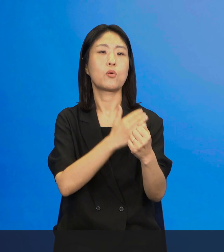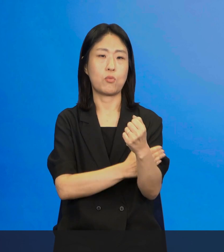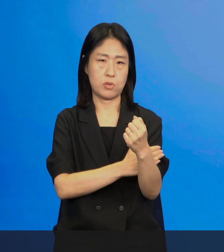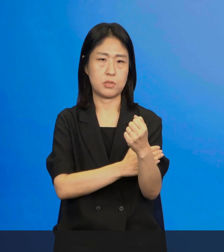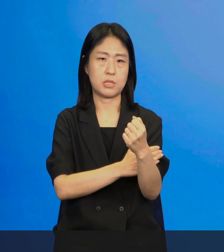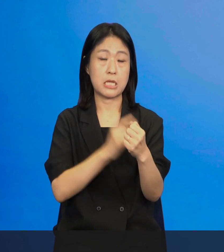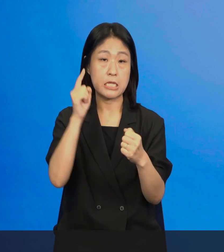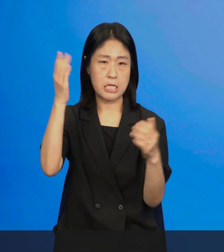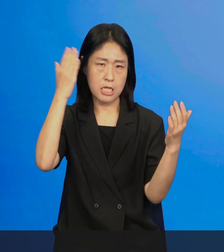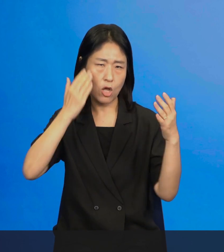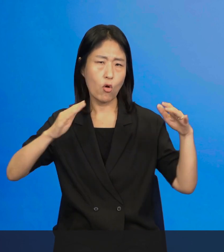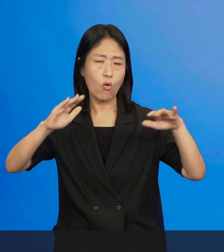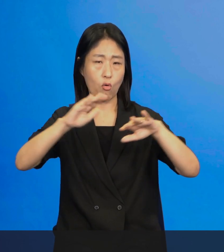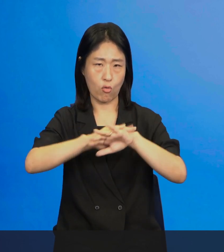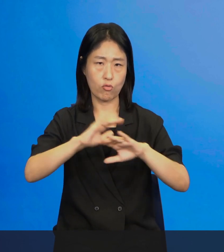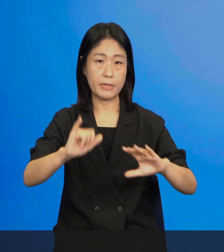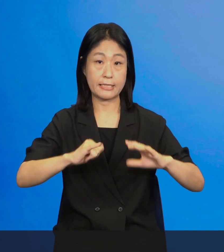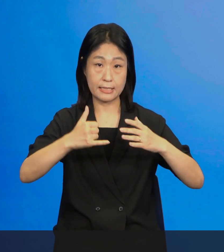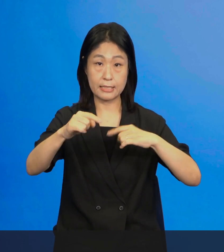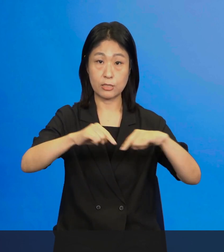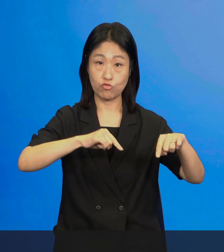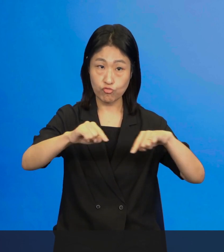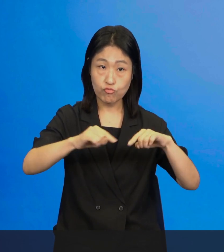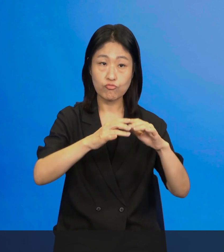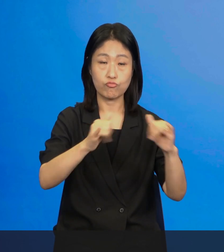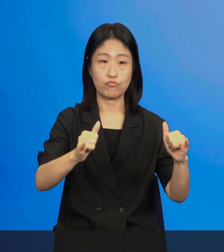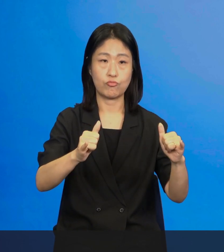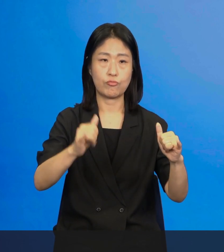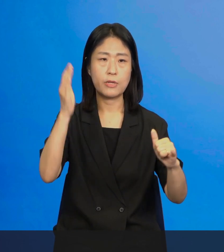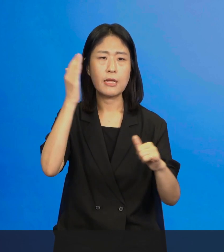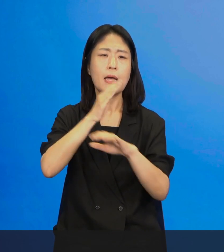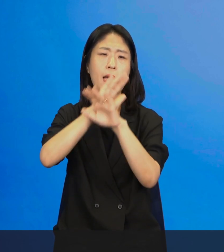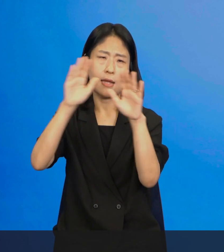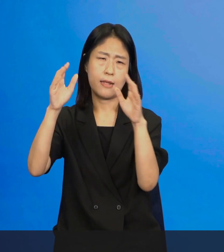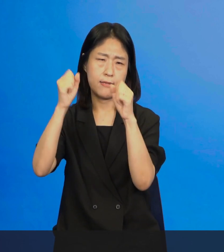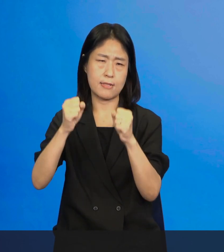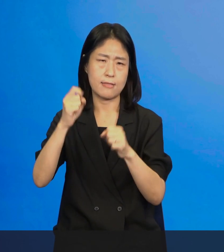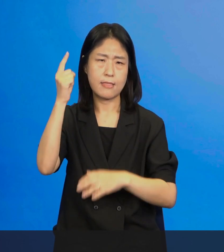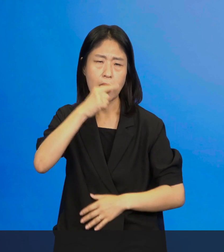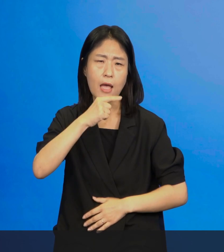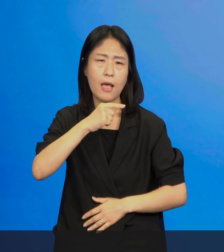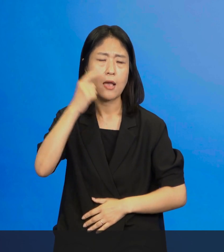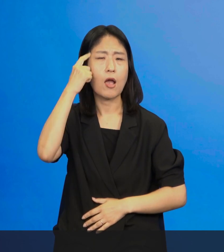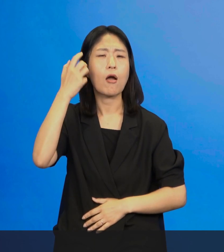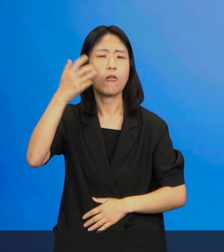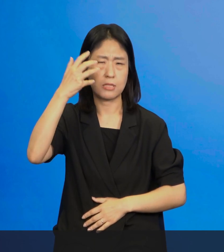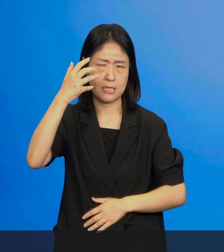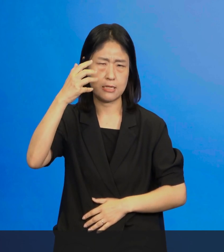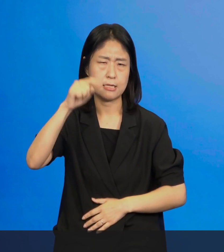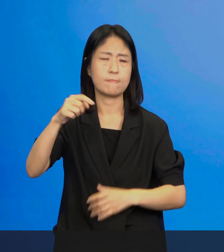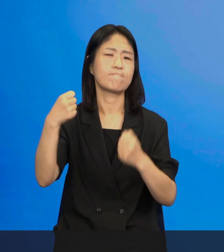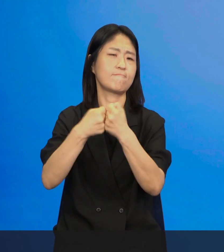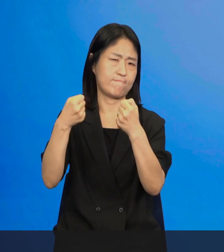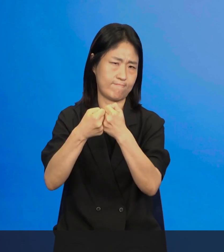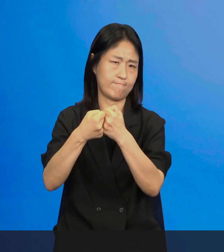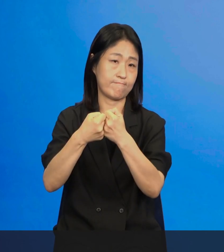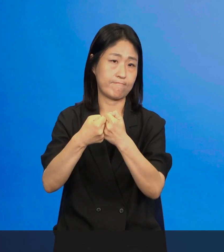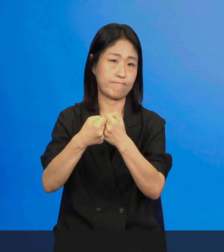통치자들과 권세들과 이 어둠의 세상 주관자들과 하늘에 있는 악의 영들을